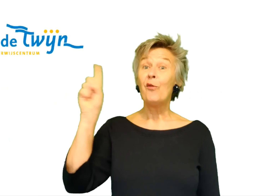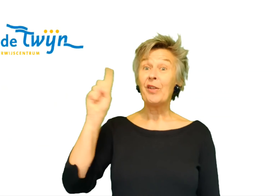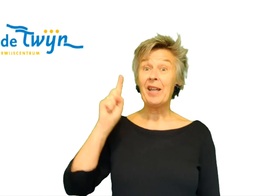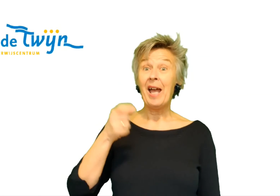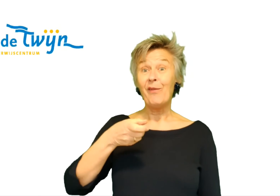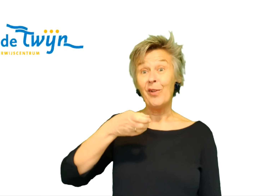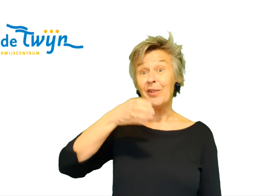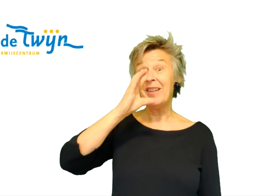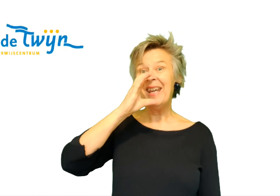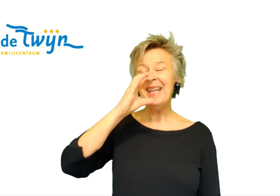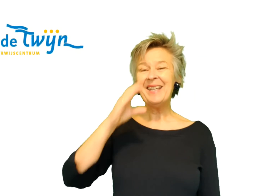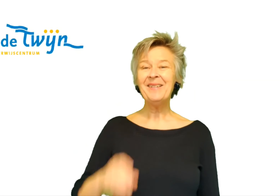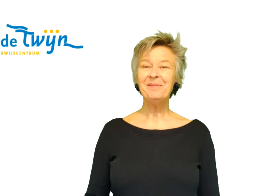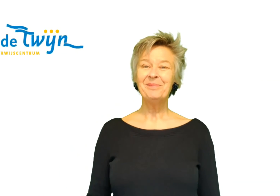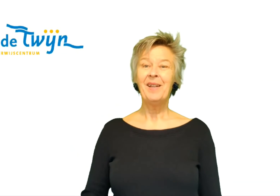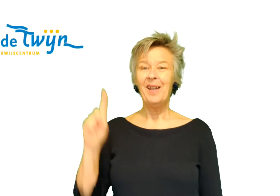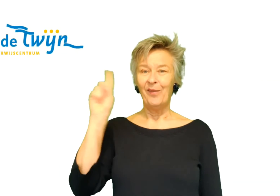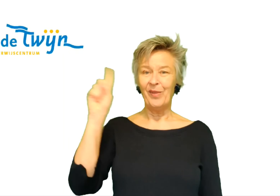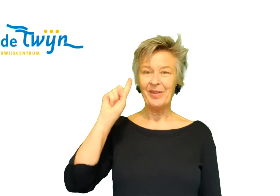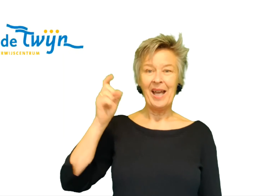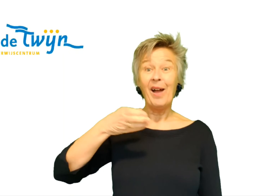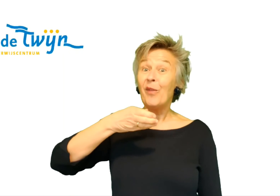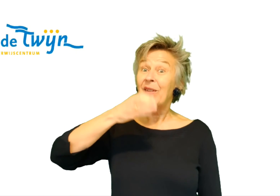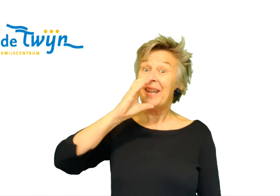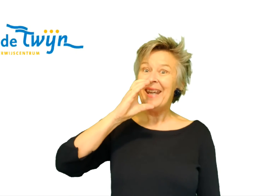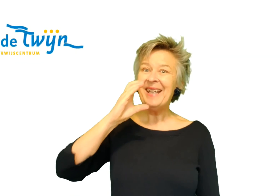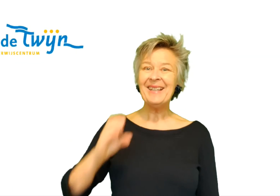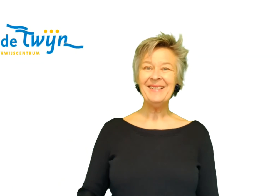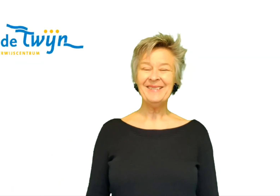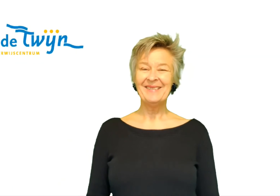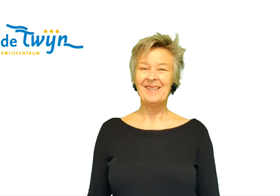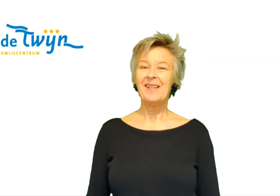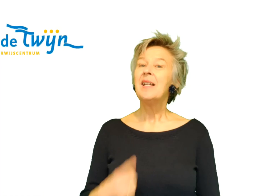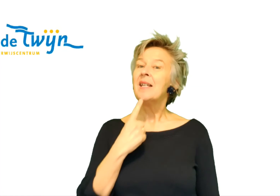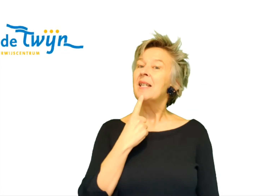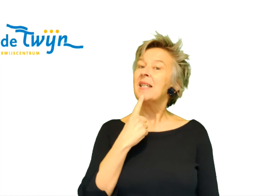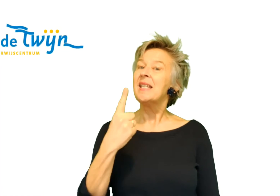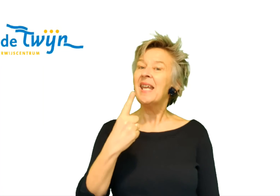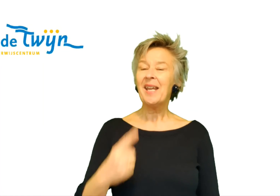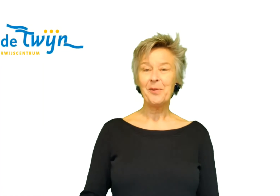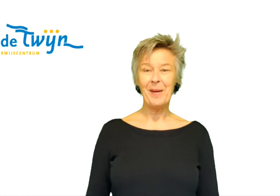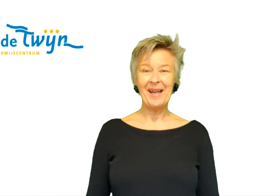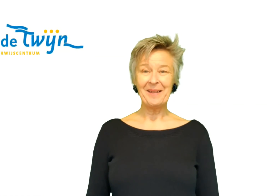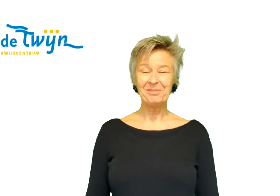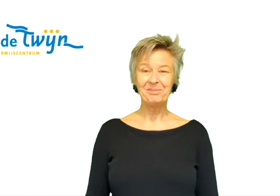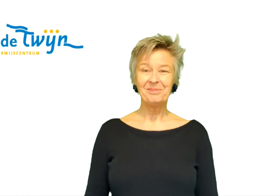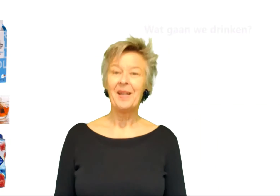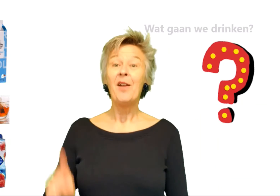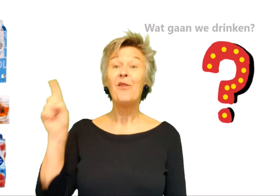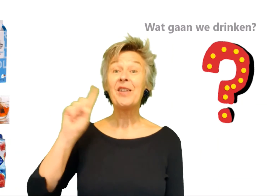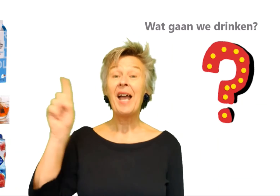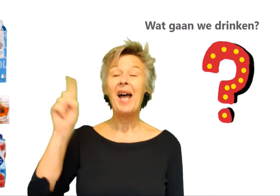Wat gaan we drinken? Wat gaan we drinken? Zeg het maar. Wat gaan